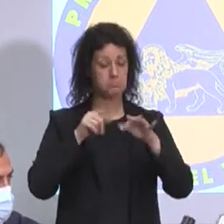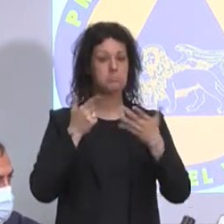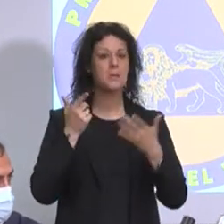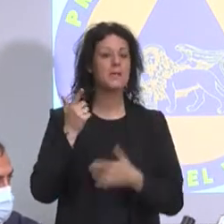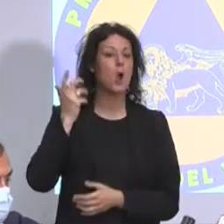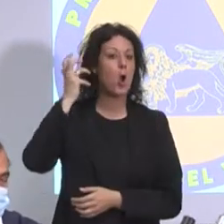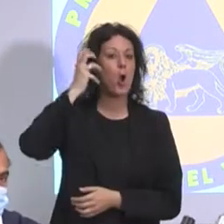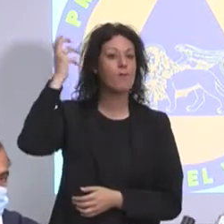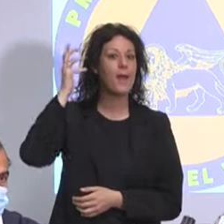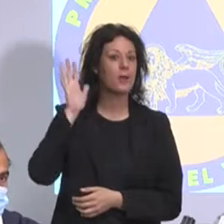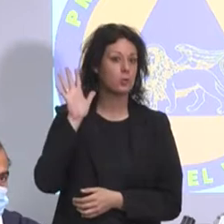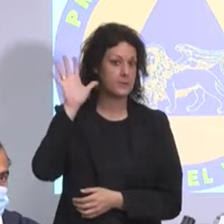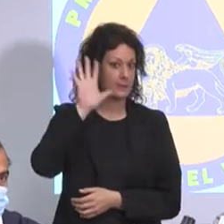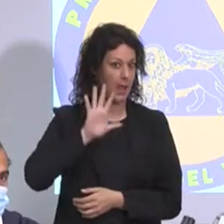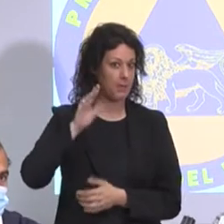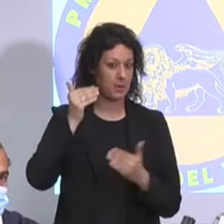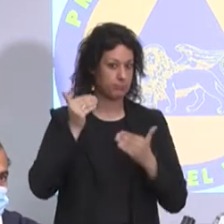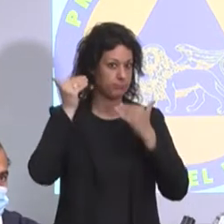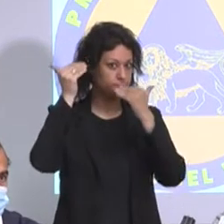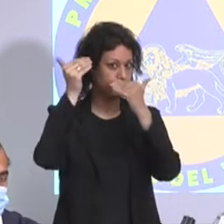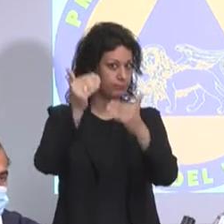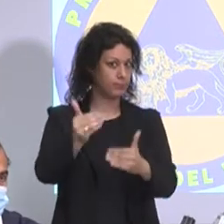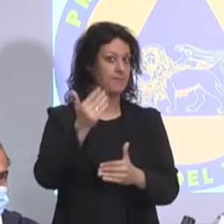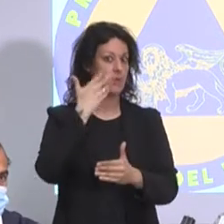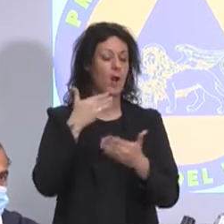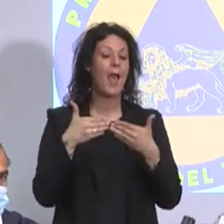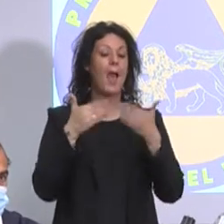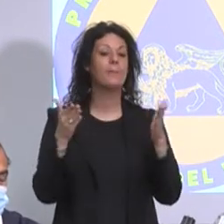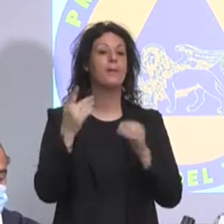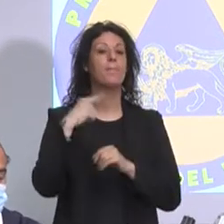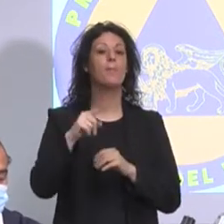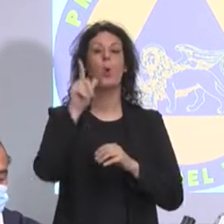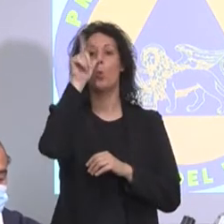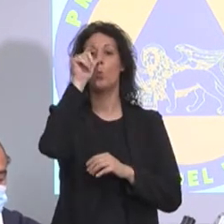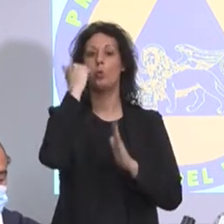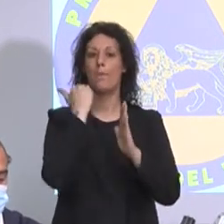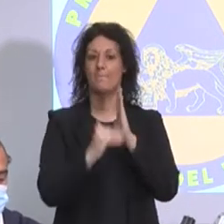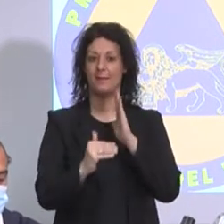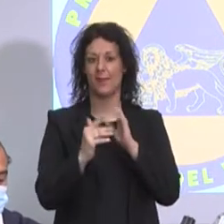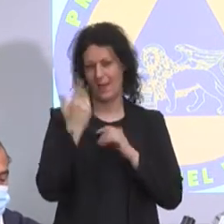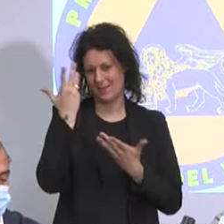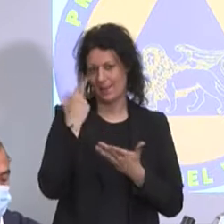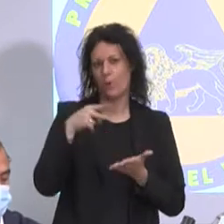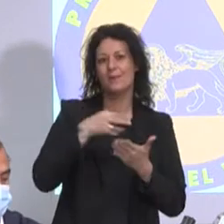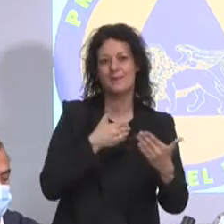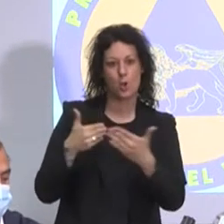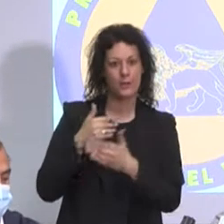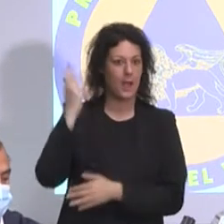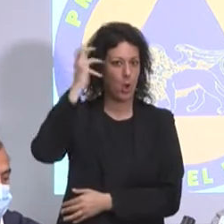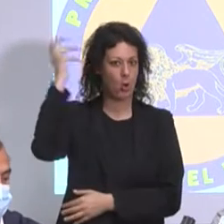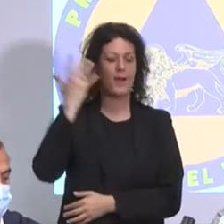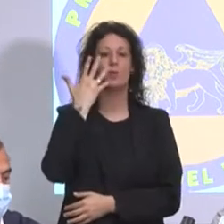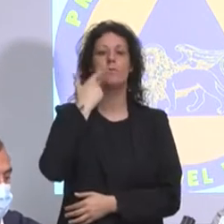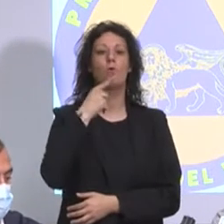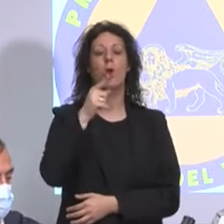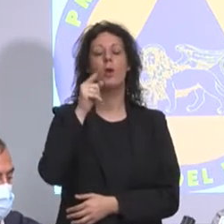procrastinare le aperture addirittura a metà luglio, sto parlando delle discoteche per dire, no? E quindi c'è